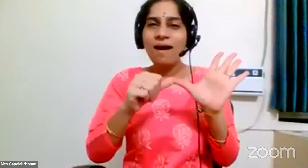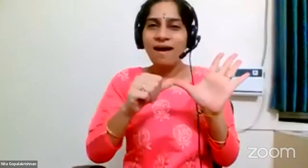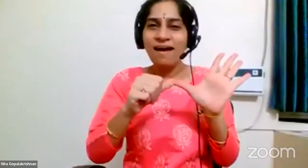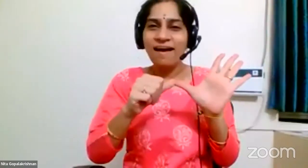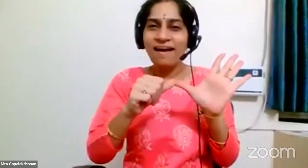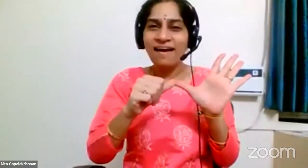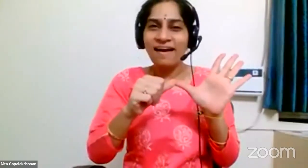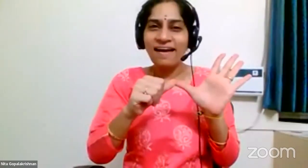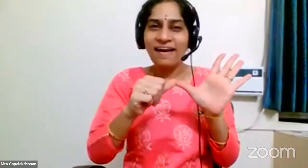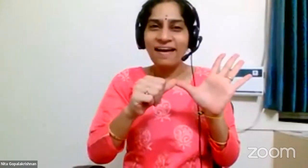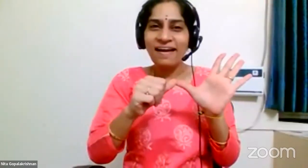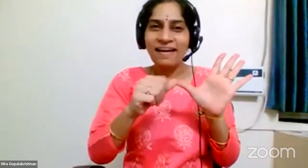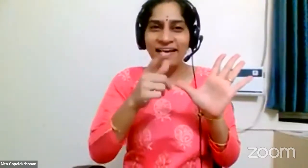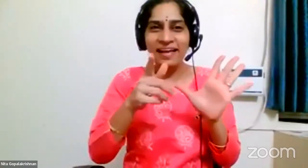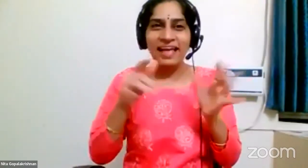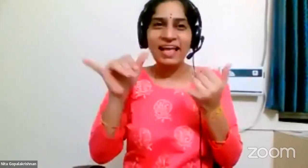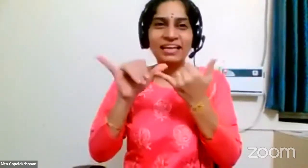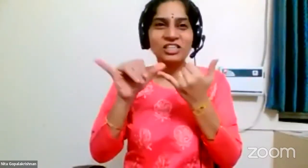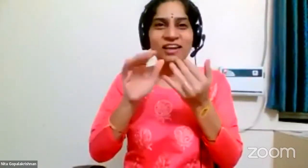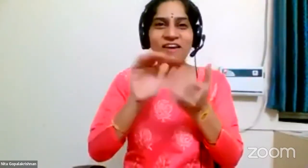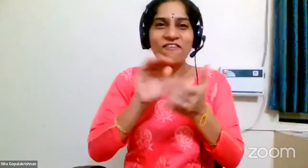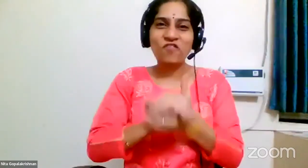वो बहुत गरीब थे, सब